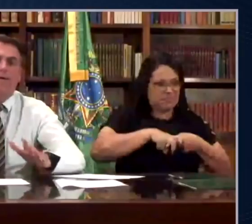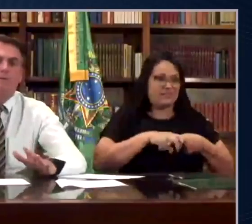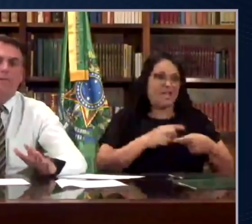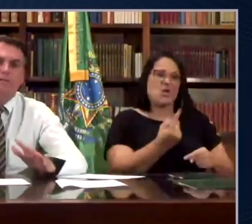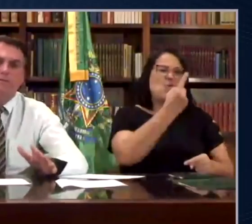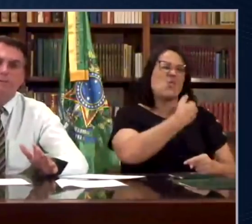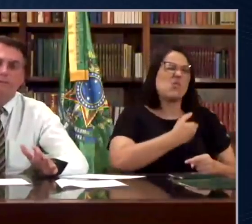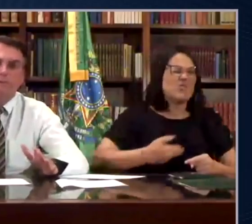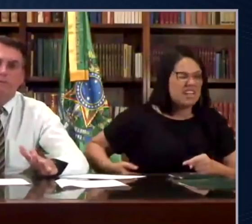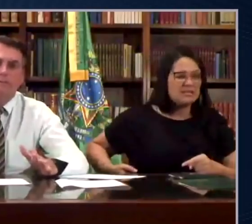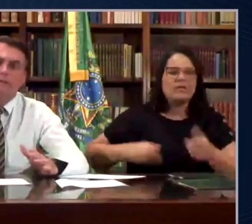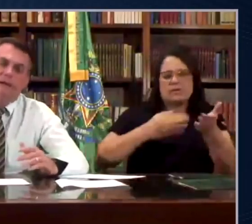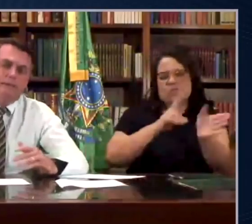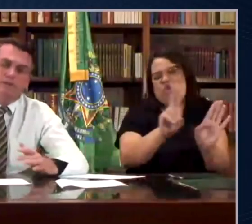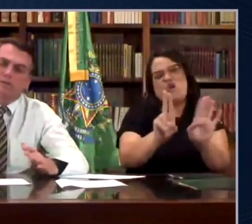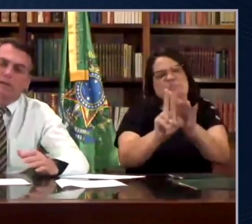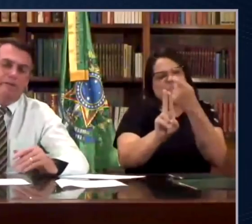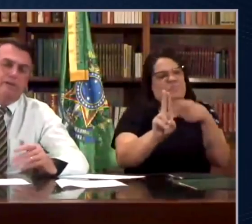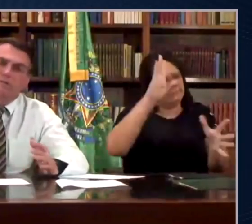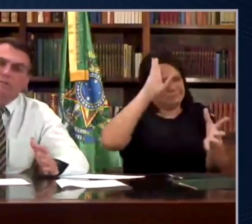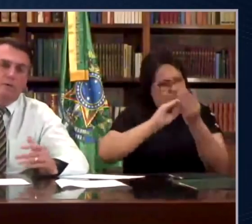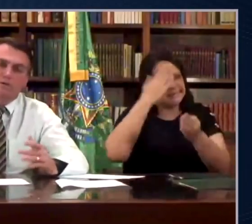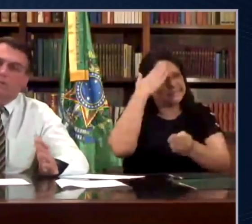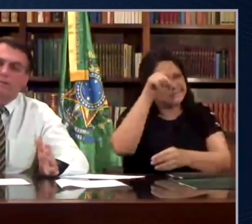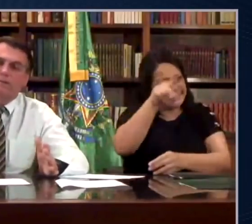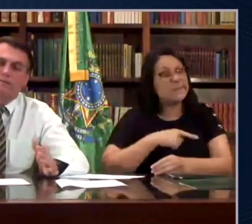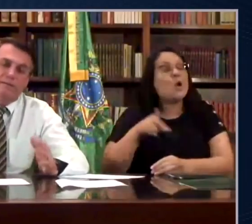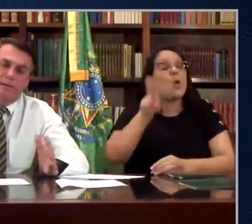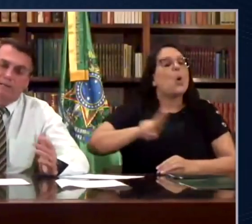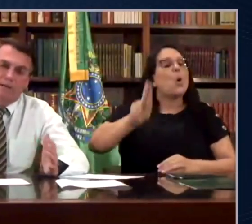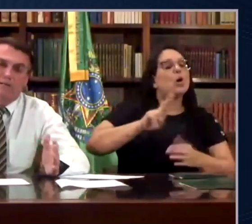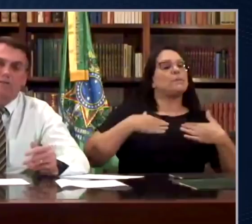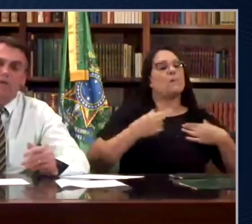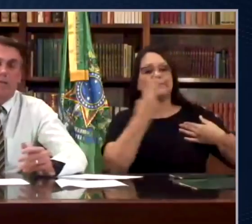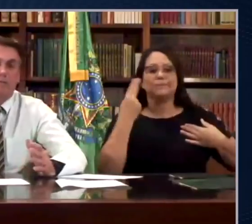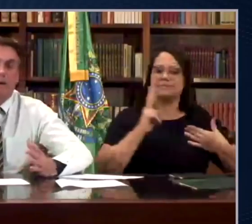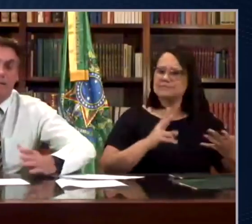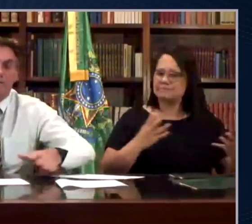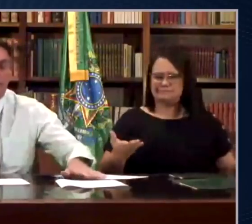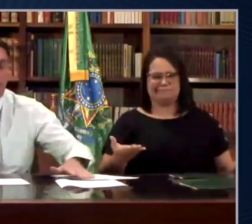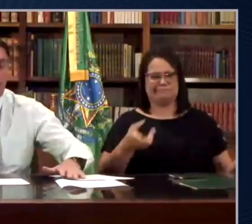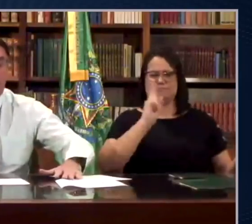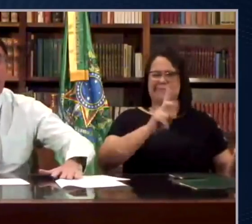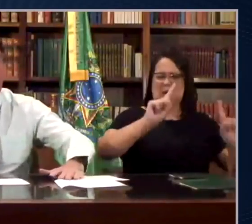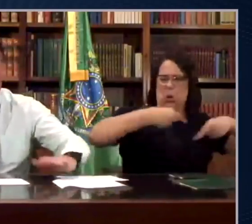nome dele, que ele faz política o tempo todo. Dentro do parlamento, tem alguns poucos parlamentares também, que têm a sua influência, que